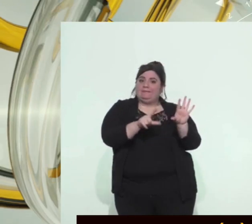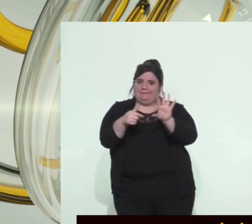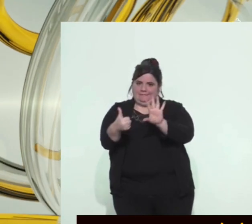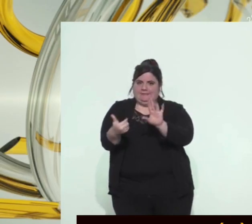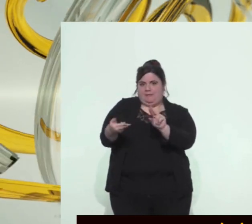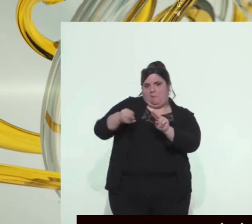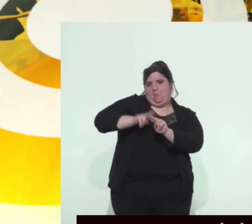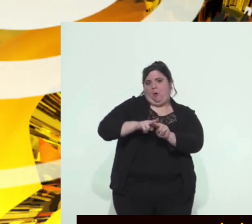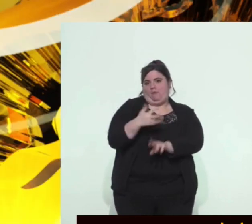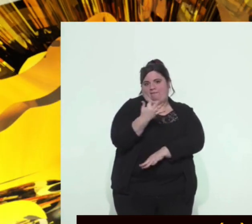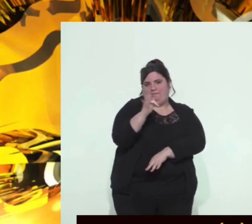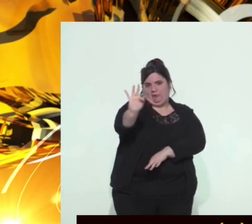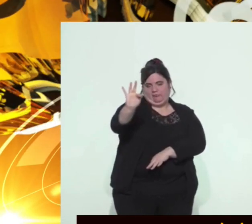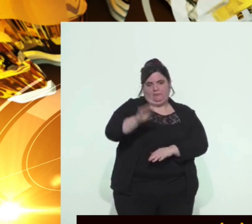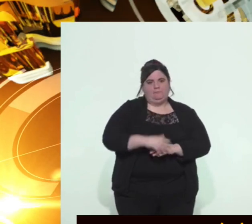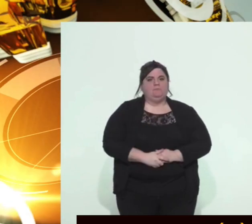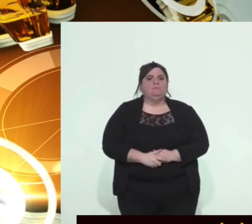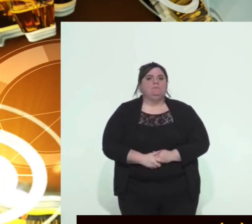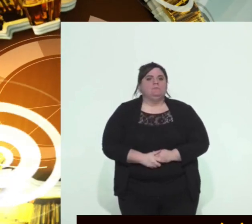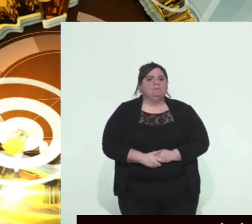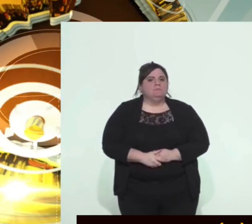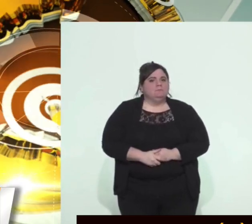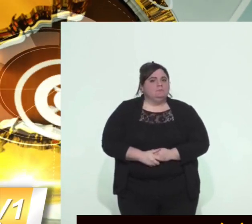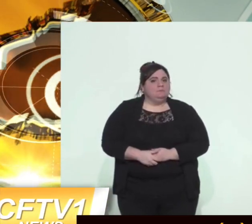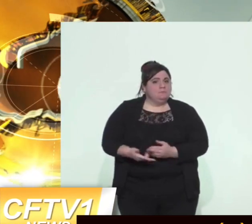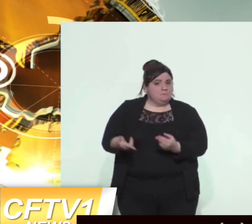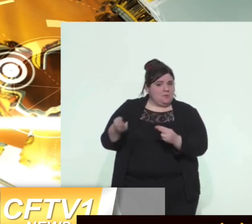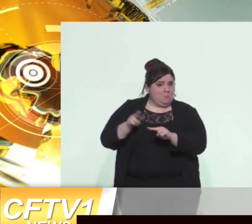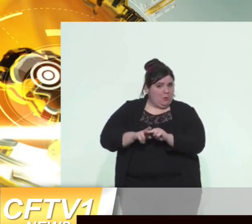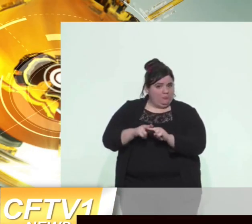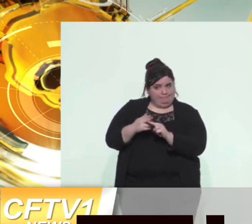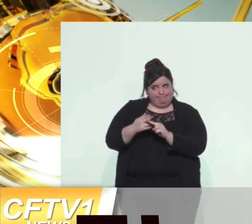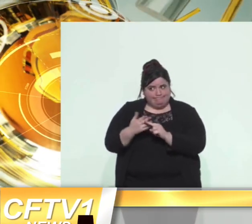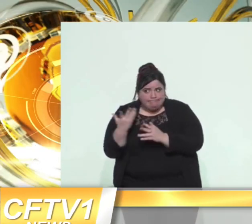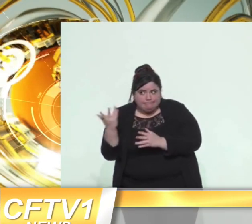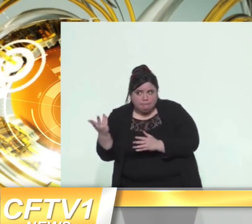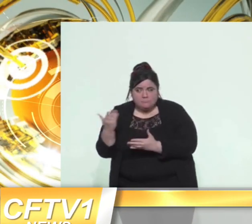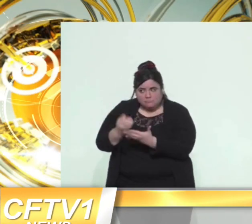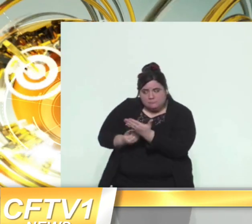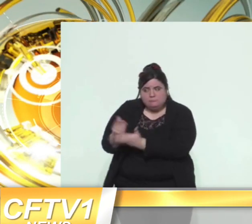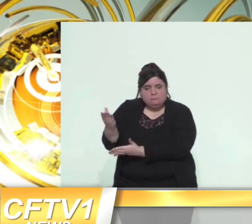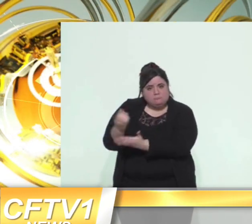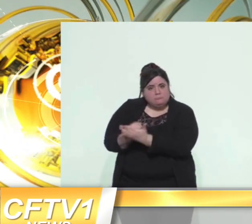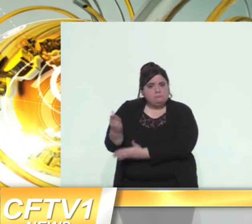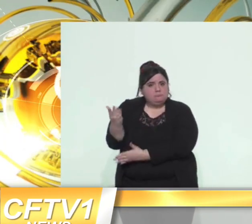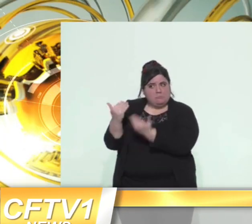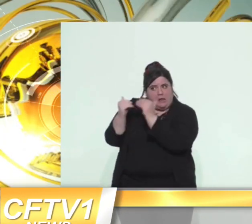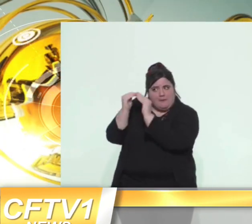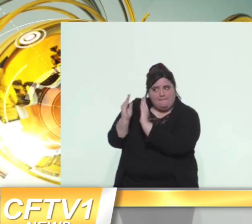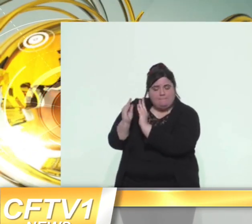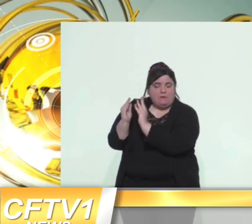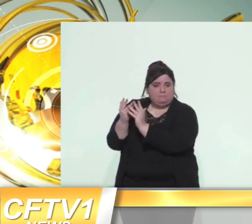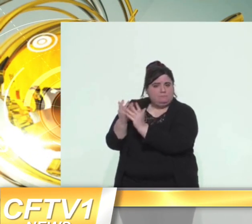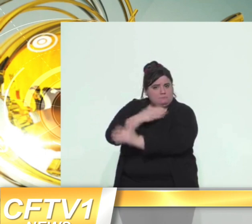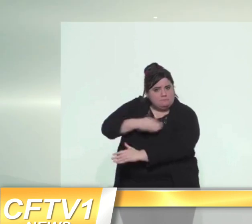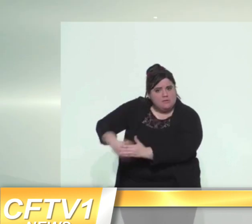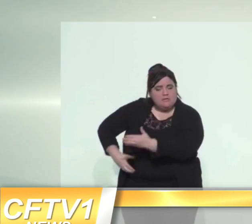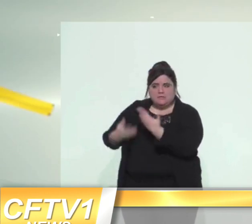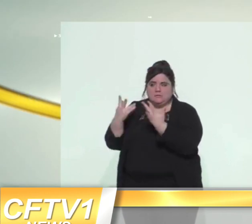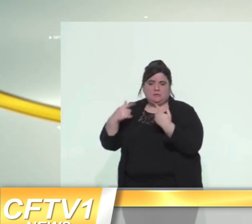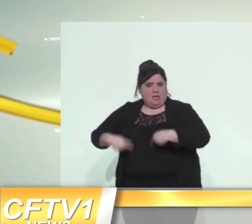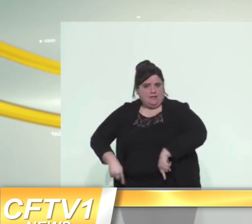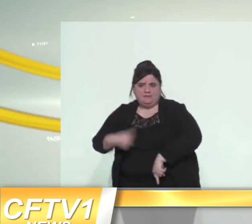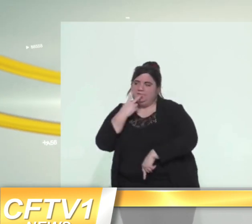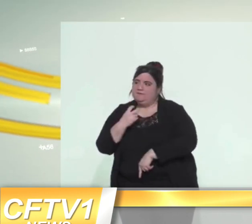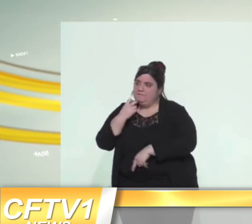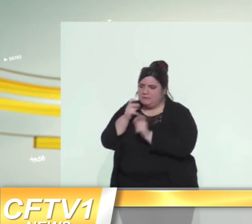en France. L'évolution de la mortalité générale, toutes causes confondues, est surveillée de façon très attentive. Je vous donne